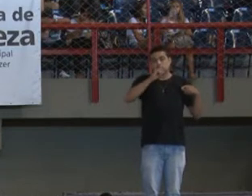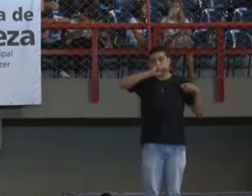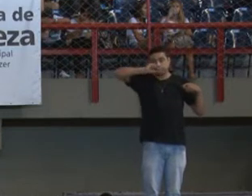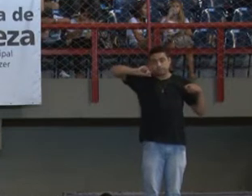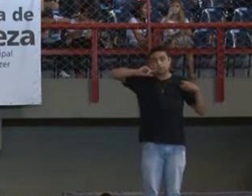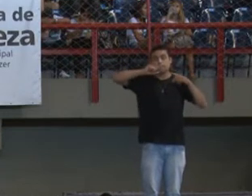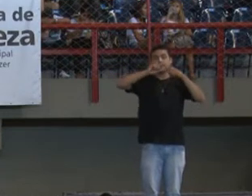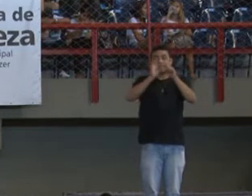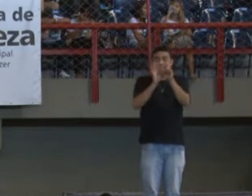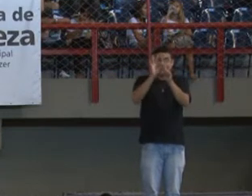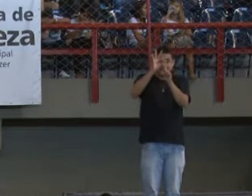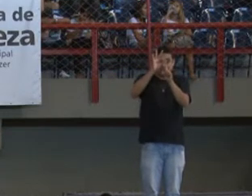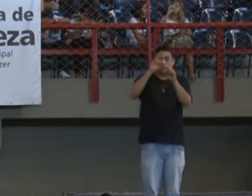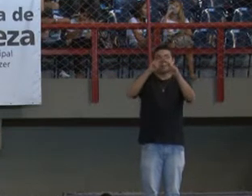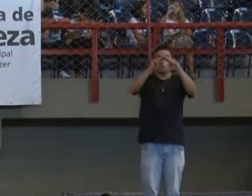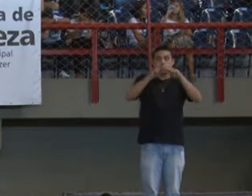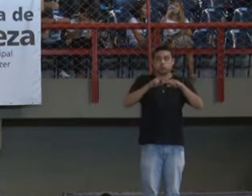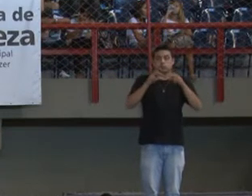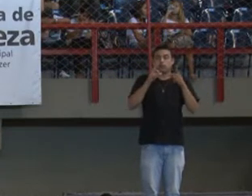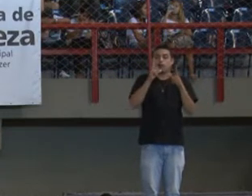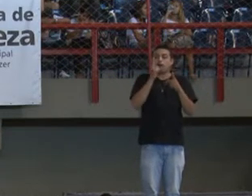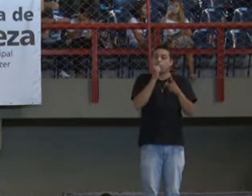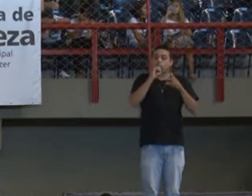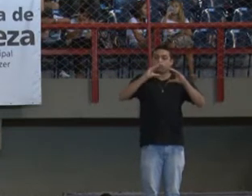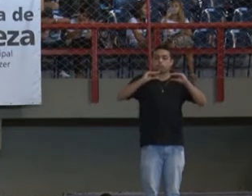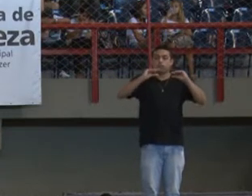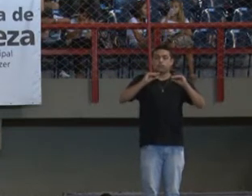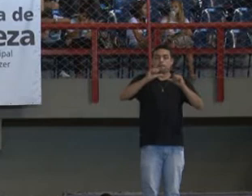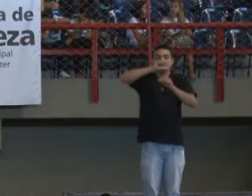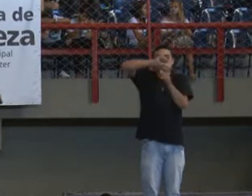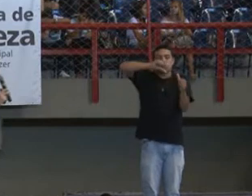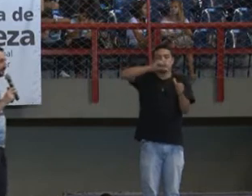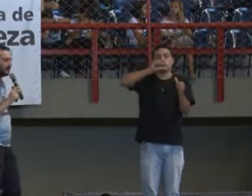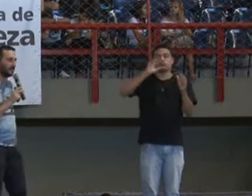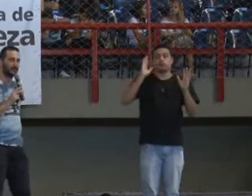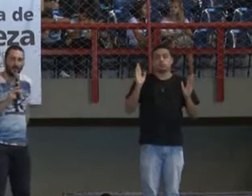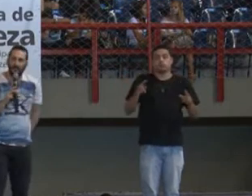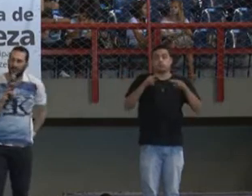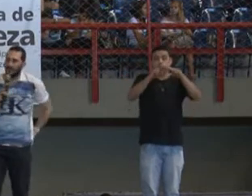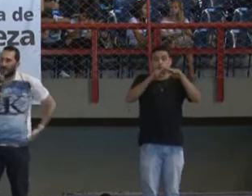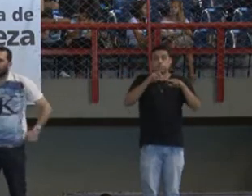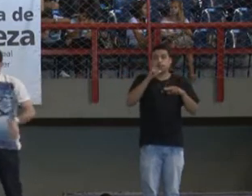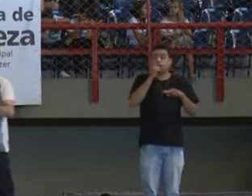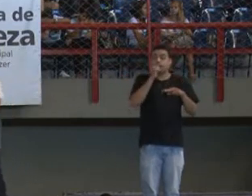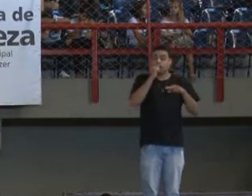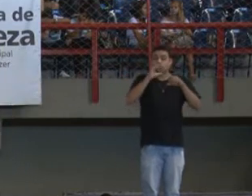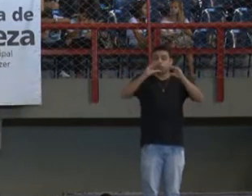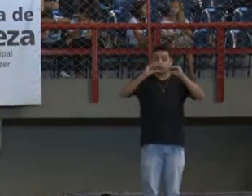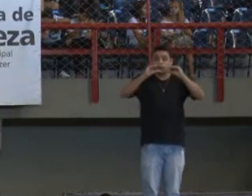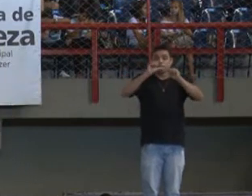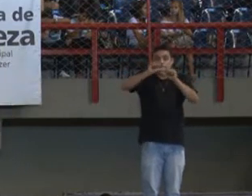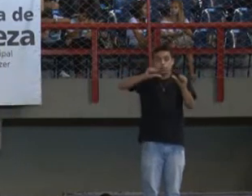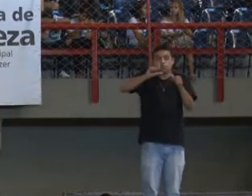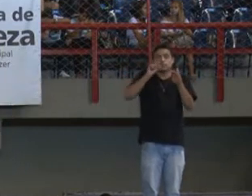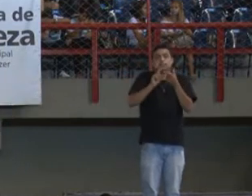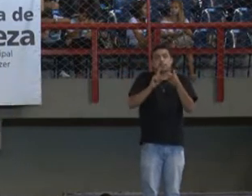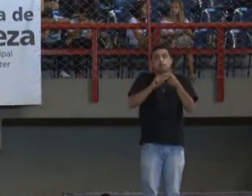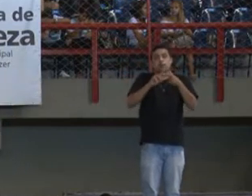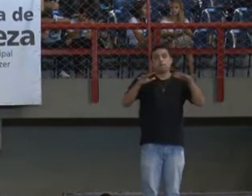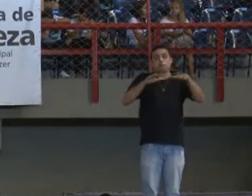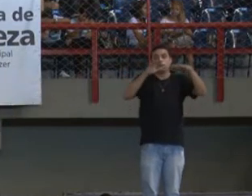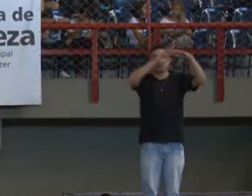mais temperatura. Alterei ou não a densidade da água? Alterei. E se eu altero a densidade, eu altero ou não o movimento das